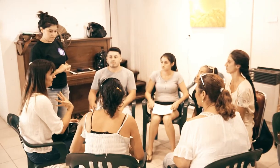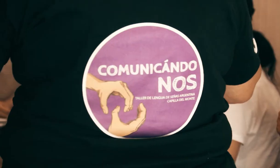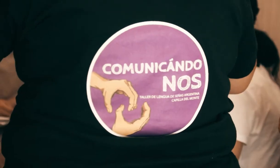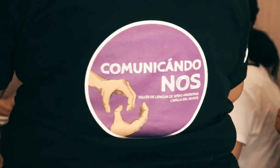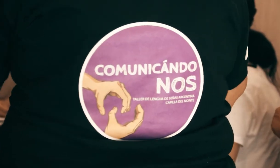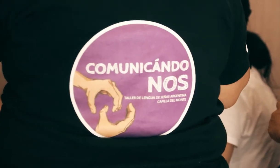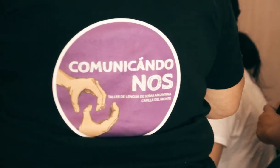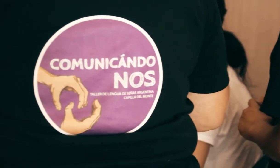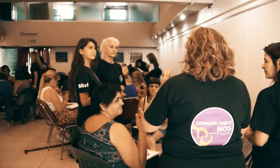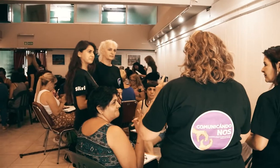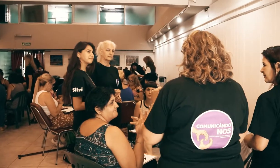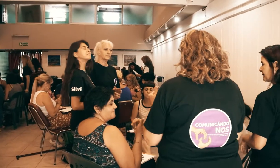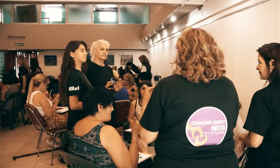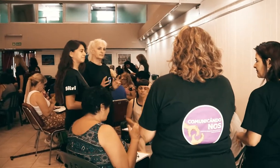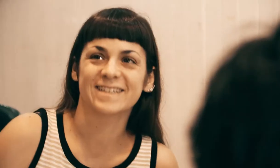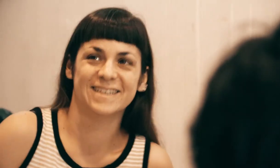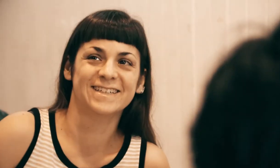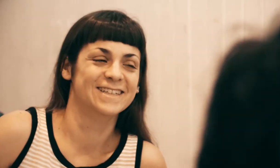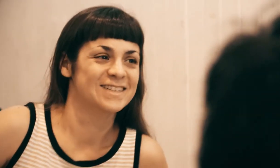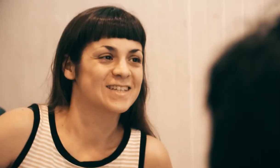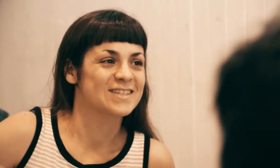volar, volar,